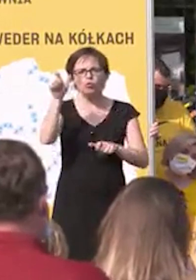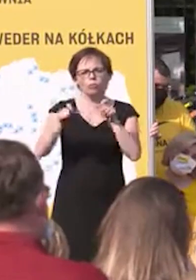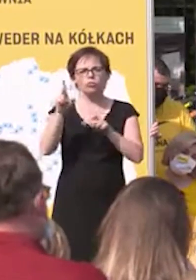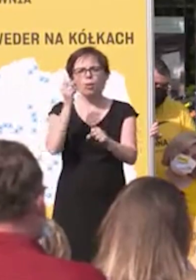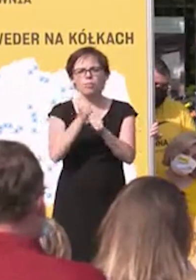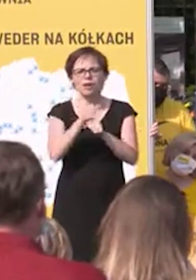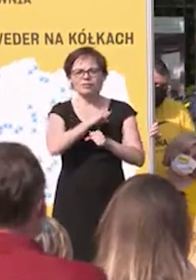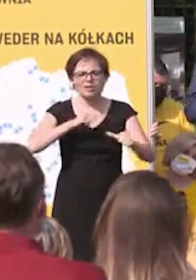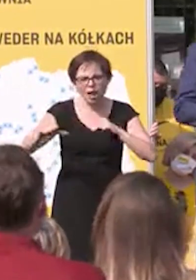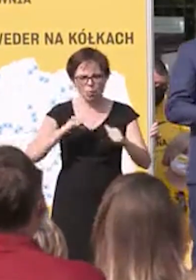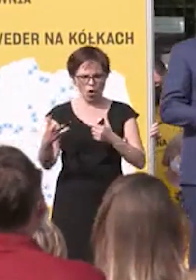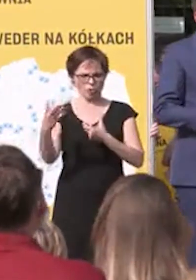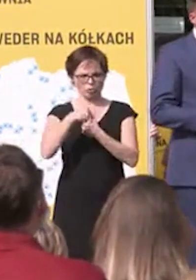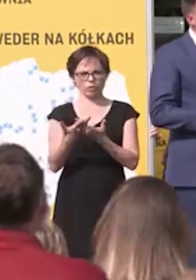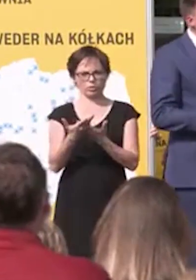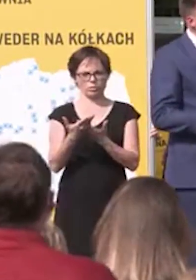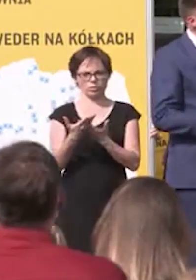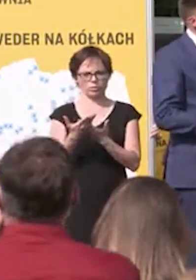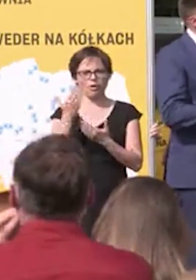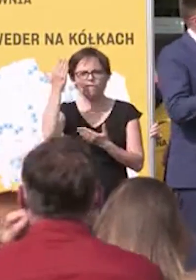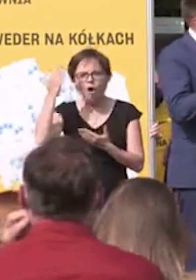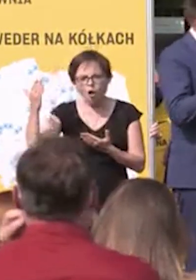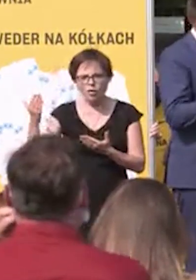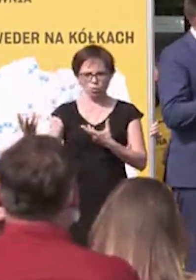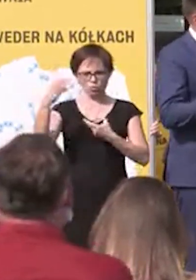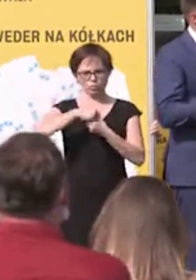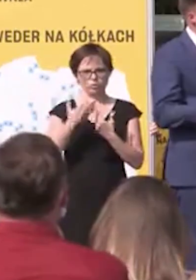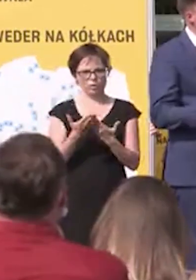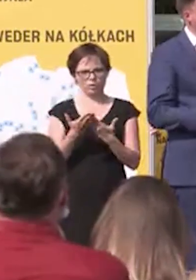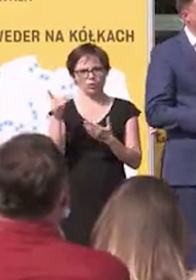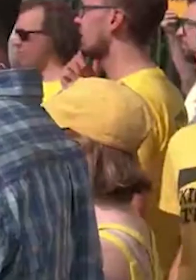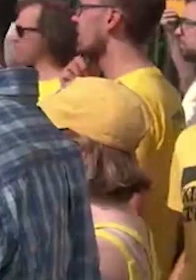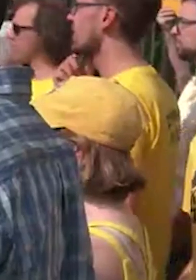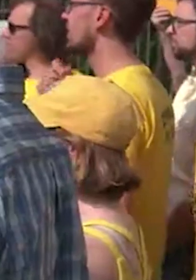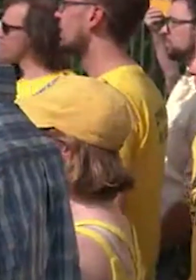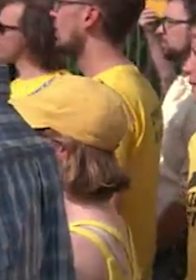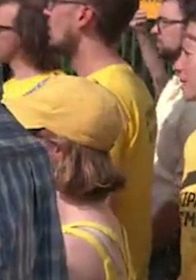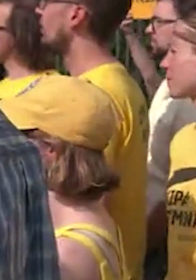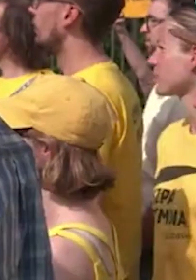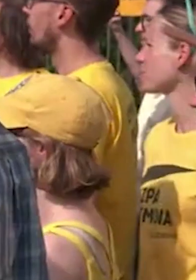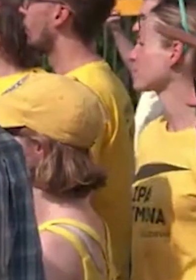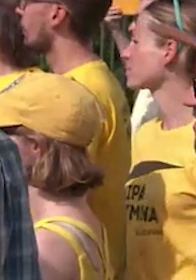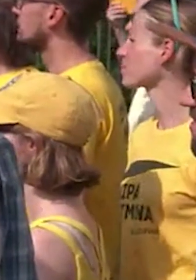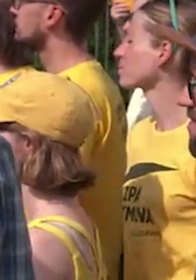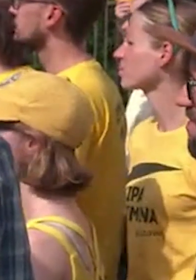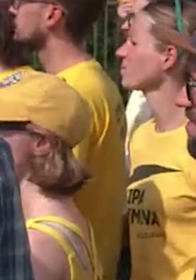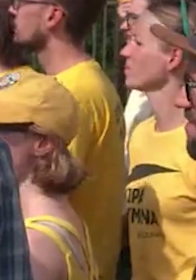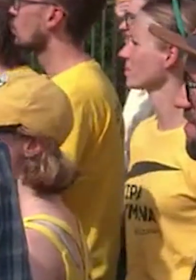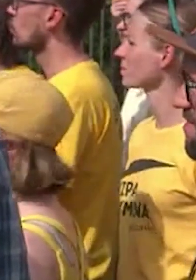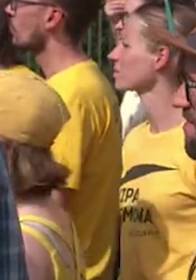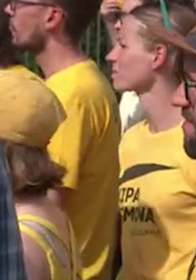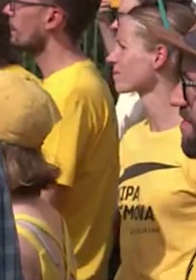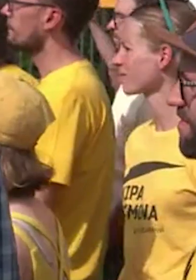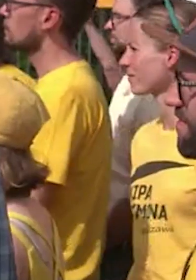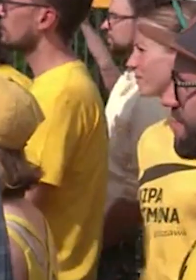wolontariusze, darczyńcy, wreszcie miliony zwolenników. Powstał ruch,